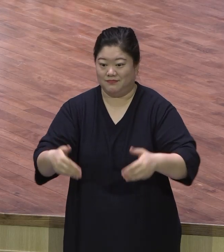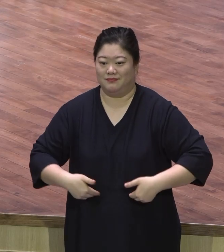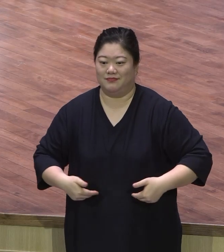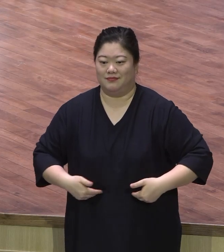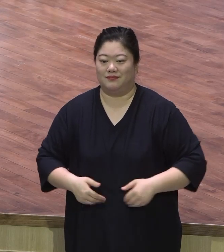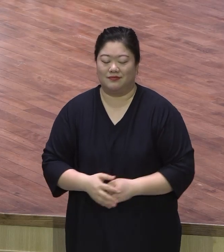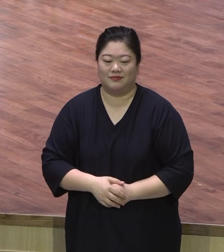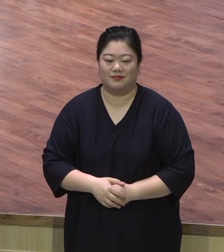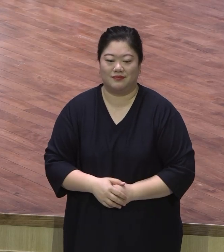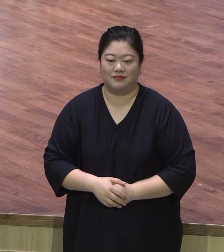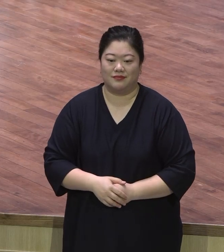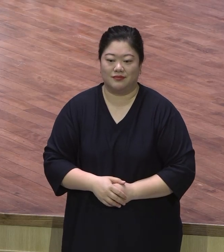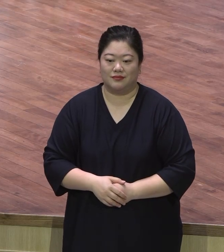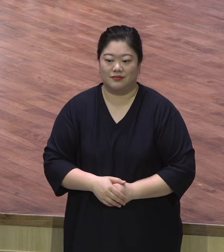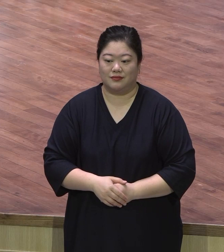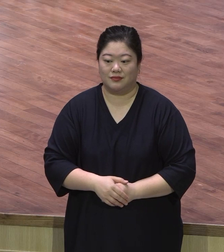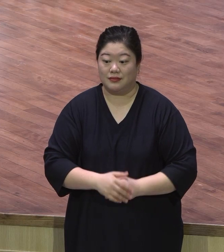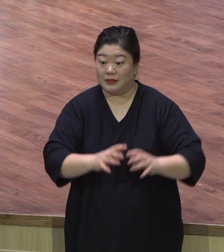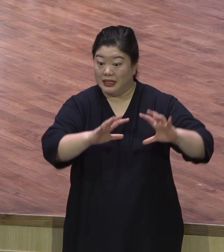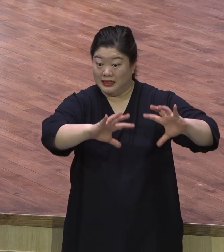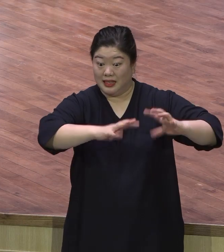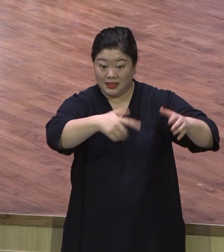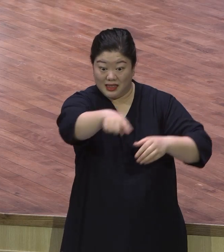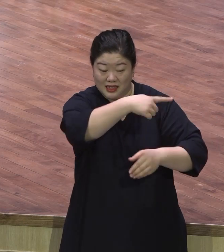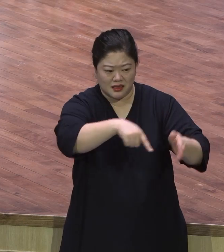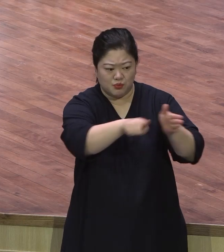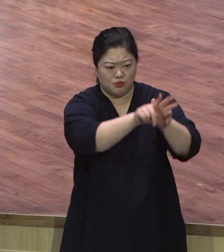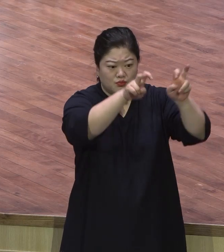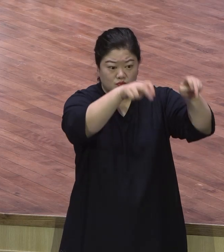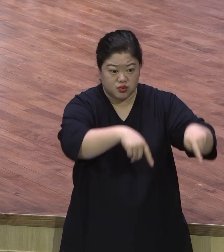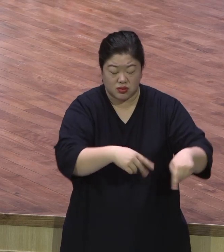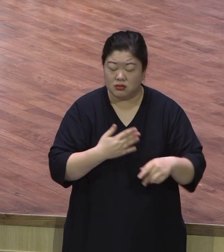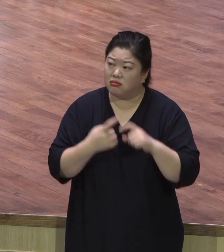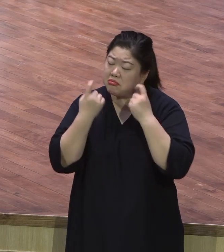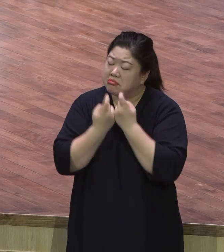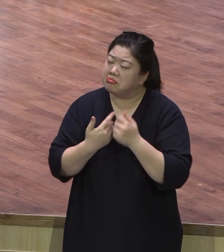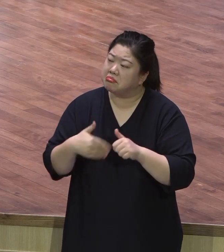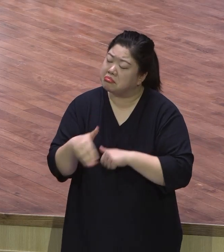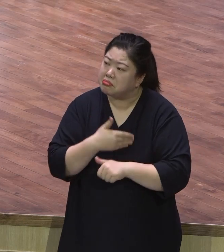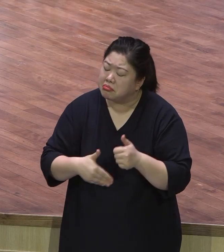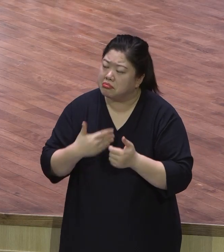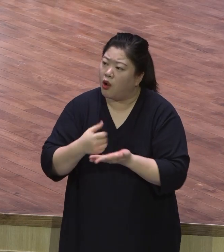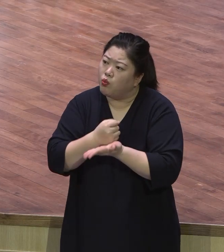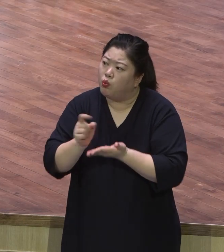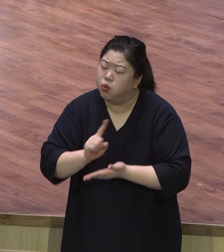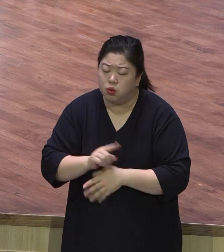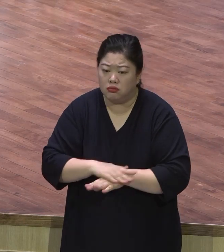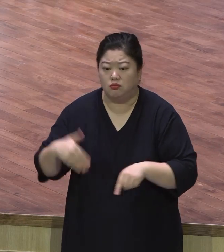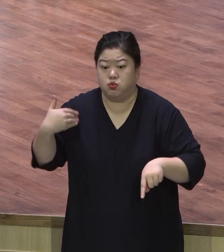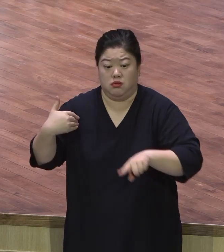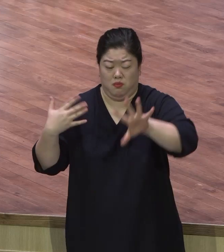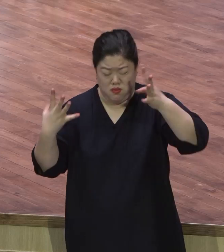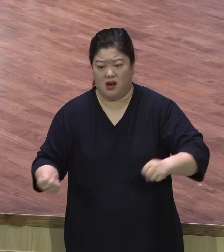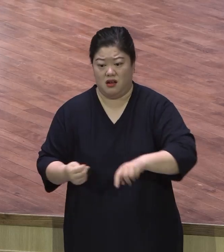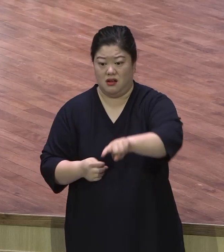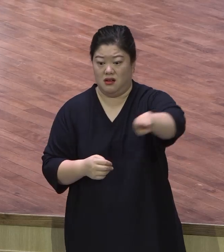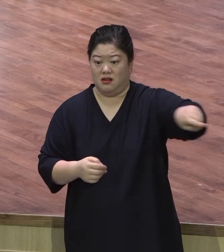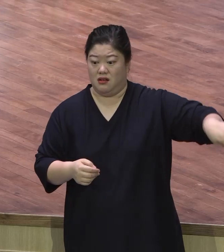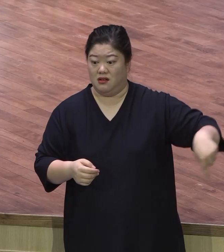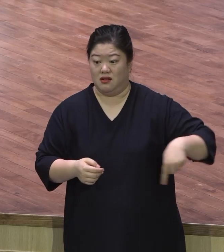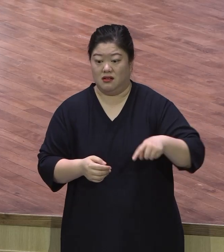세상의 불신자들은 지금 자신의 영적 상태와 운명이 어떤지 전혀 알지 못합니다. 전혀